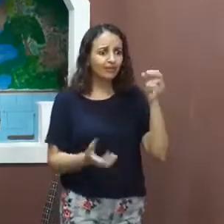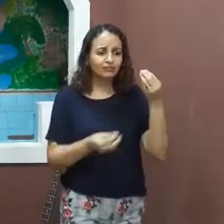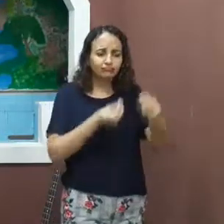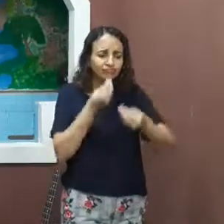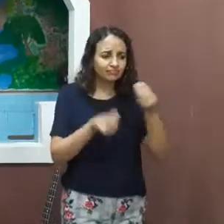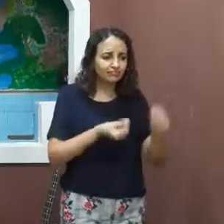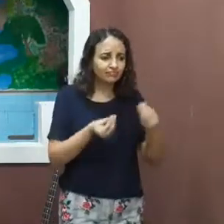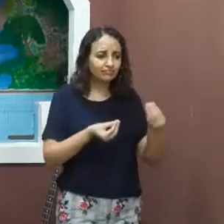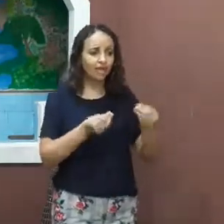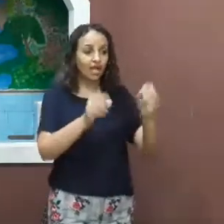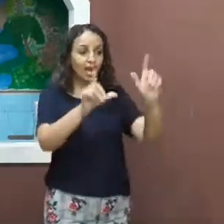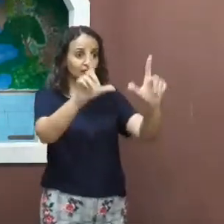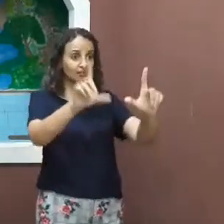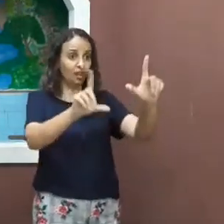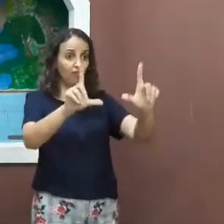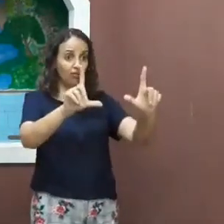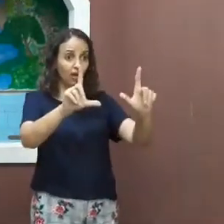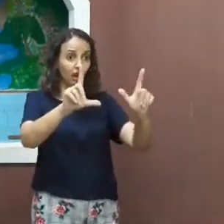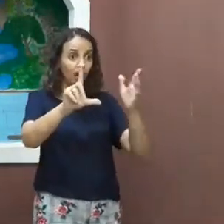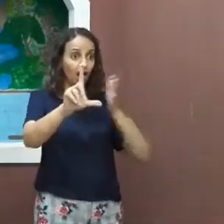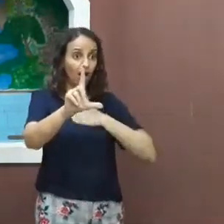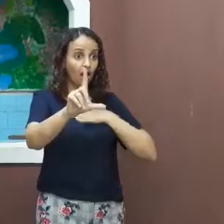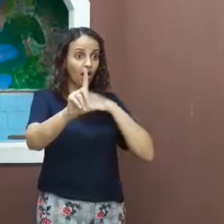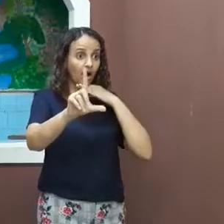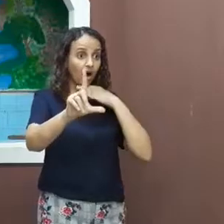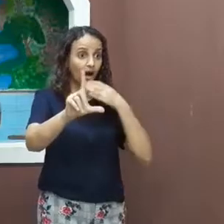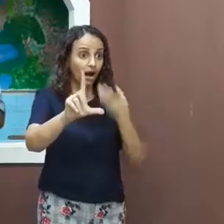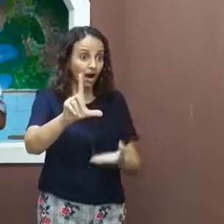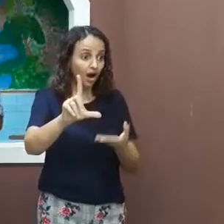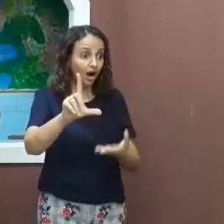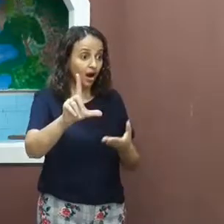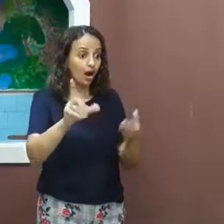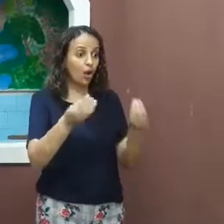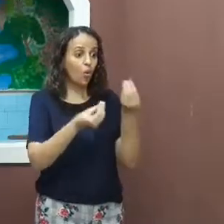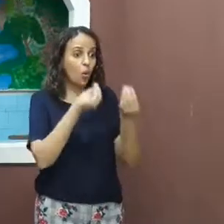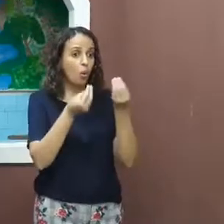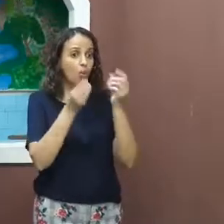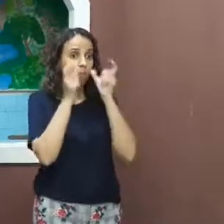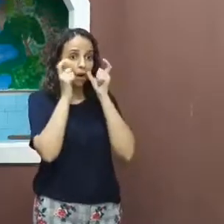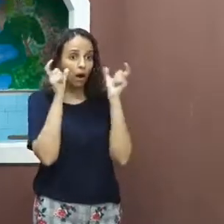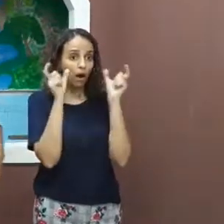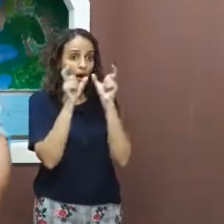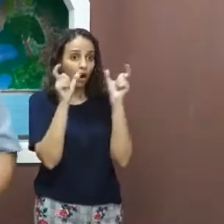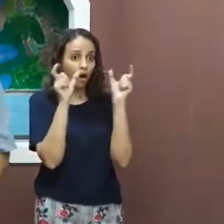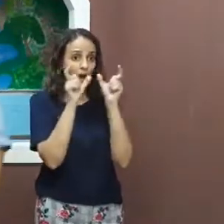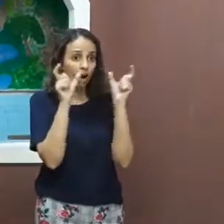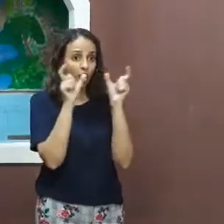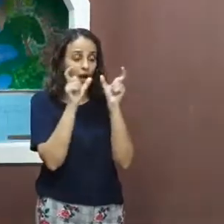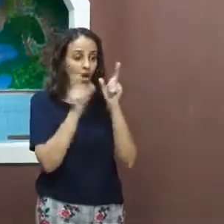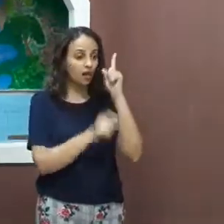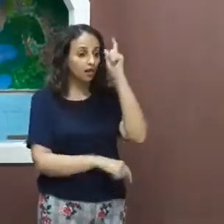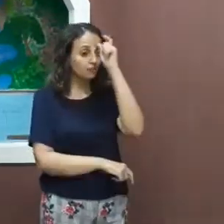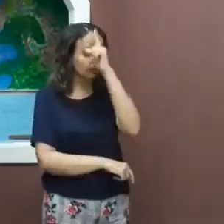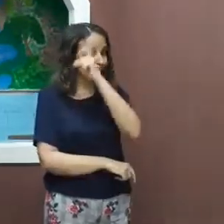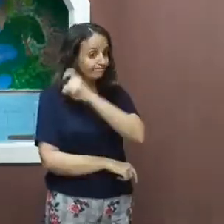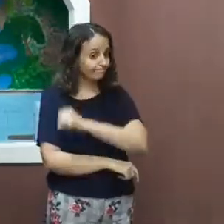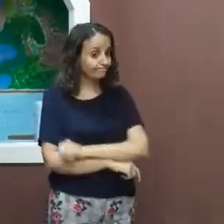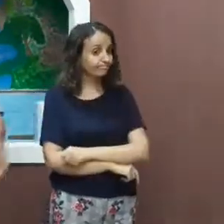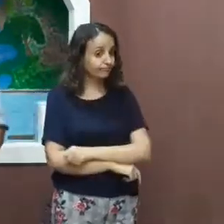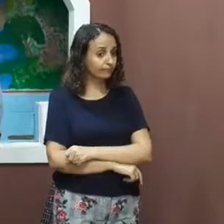mídia nos mostra, isso comove. Tá? Esses dias uma pessoa estava do meu lado mostrando um resgate de